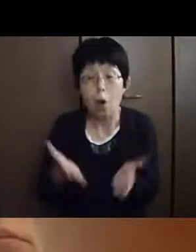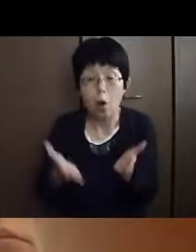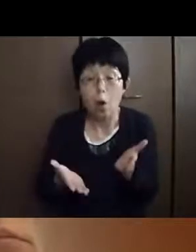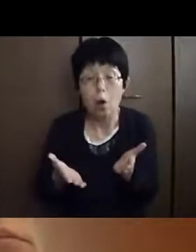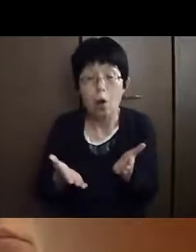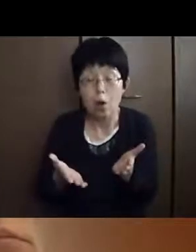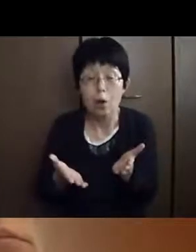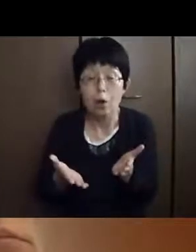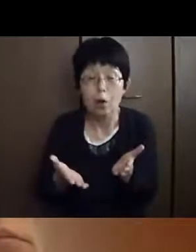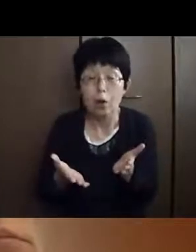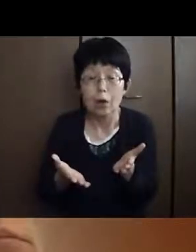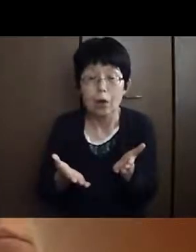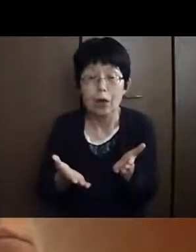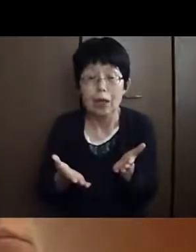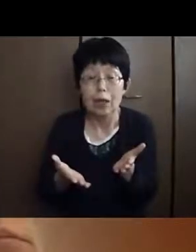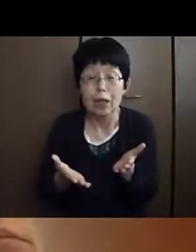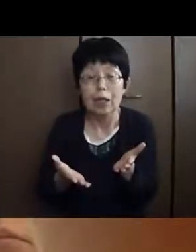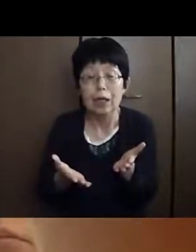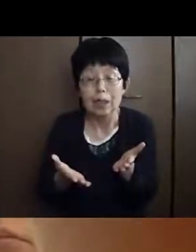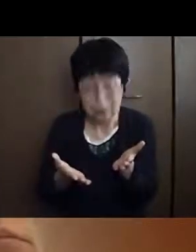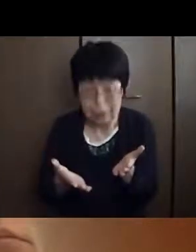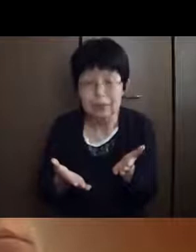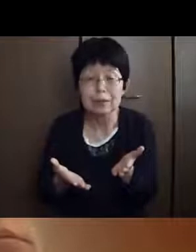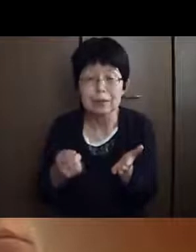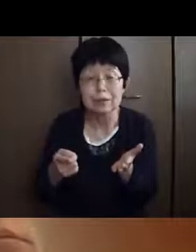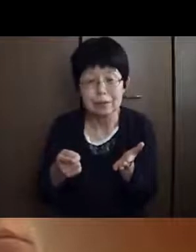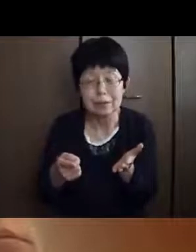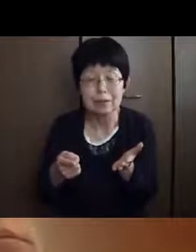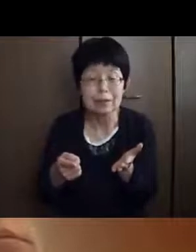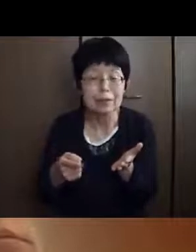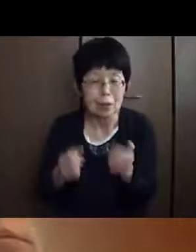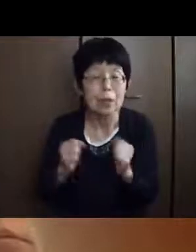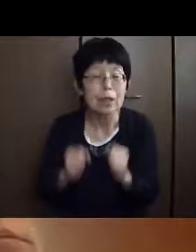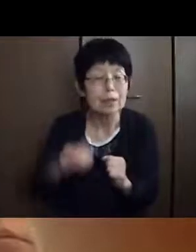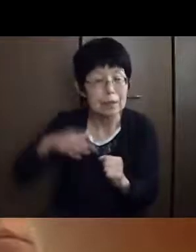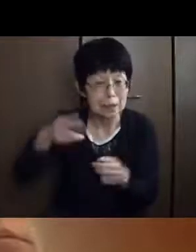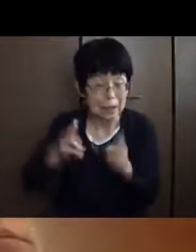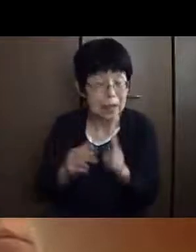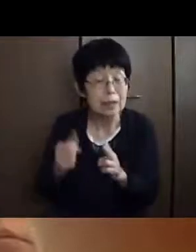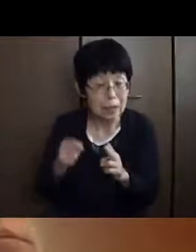なんだろう、高橋さん、クライアントさんなんですけど、そこの会社で、その囲碁をちょっと